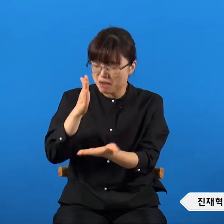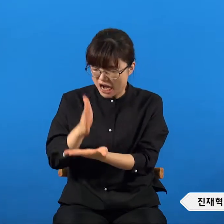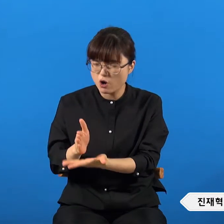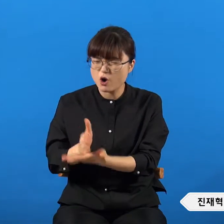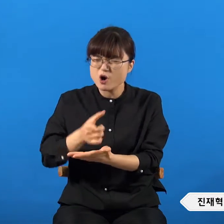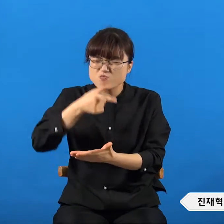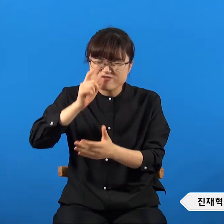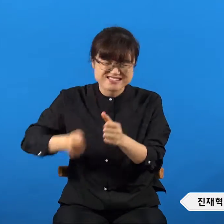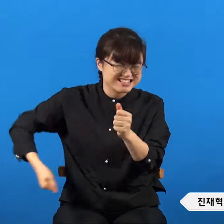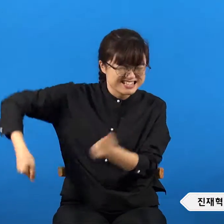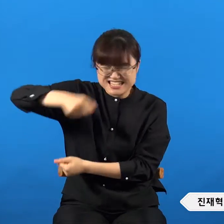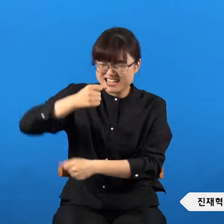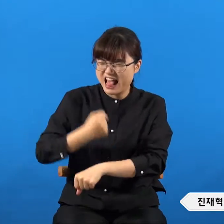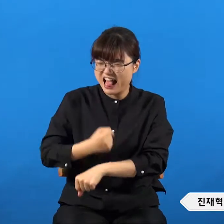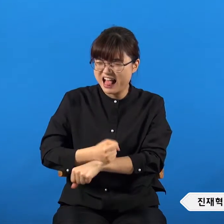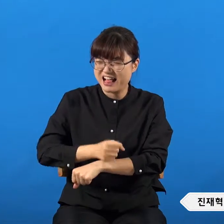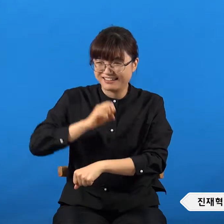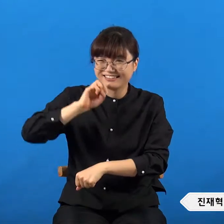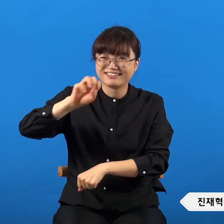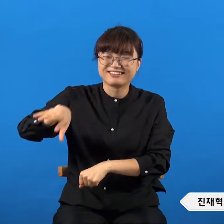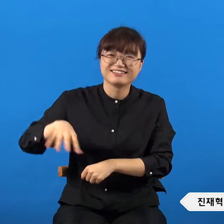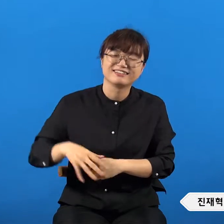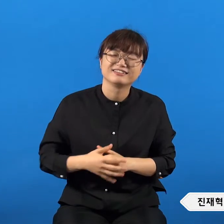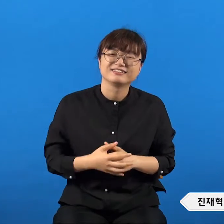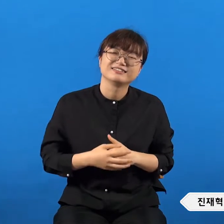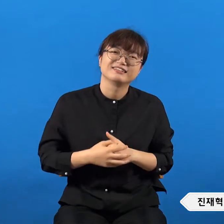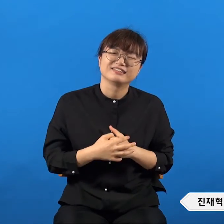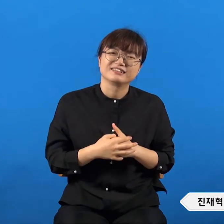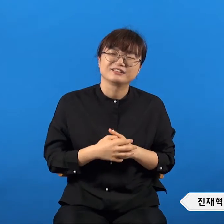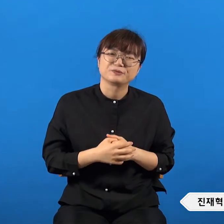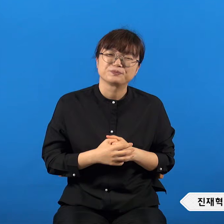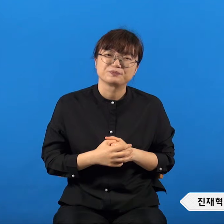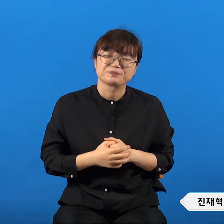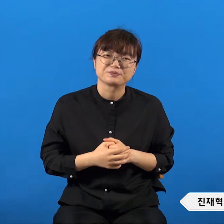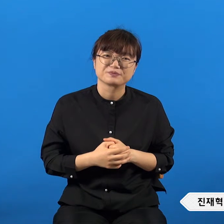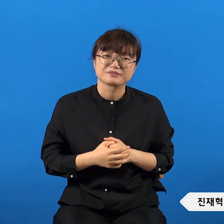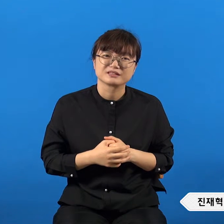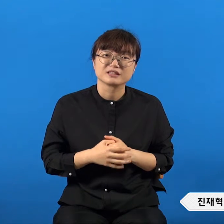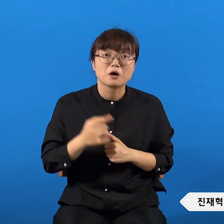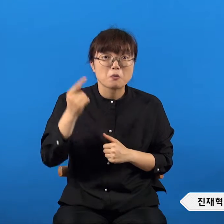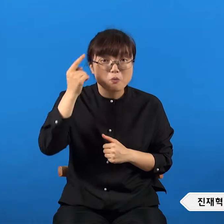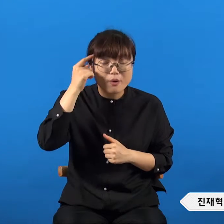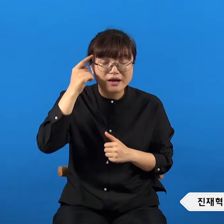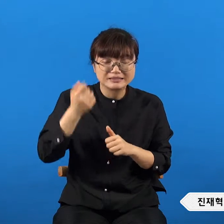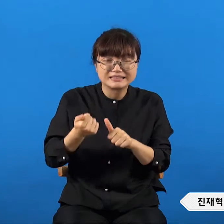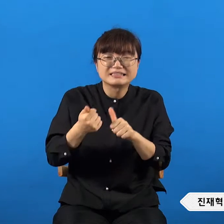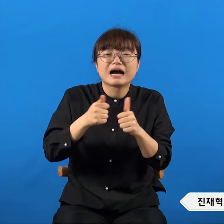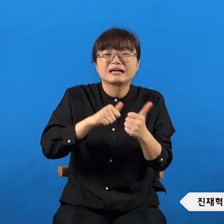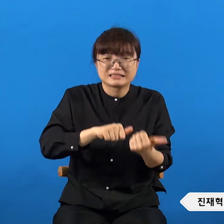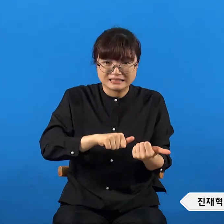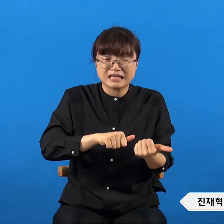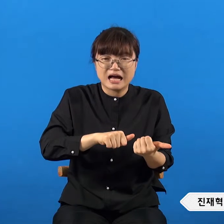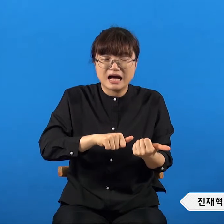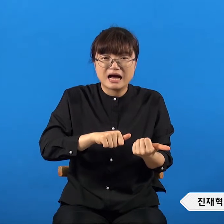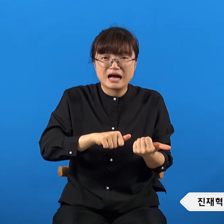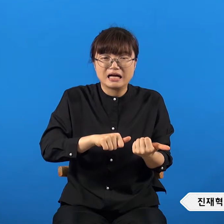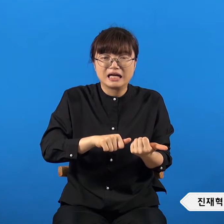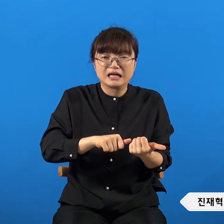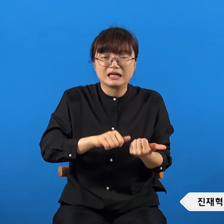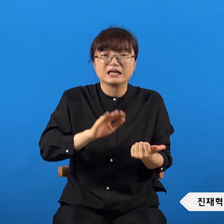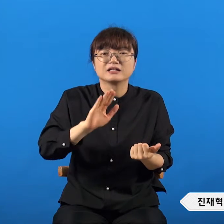뿌릴 때도 좀 많이 떠다 뿌리라고 이야기합니다. 장사 지낸 바